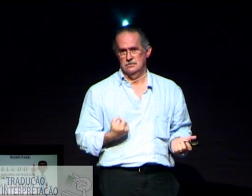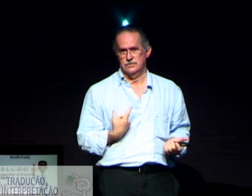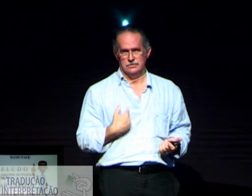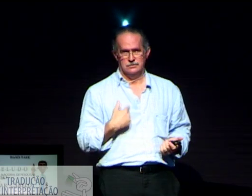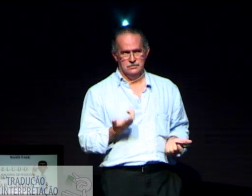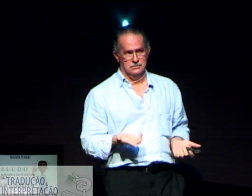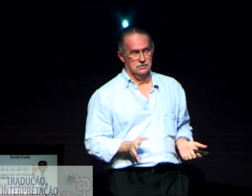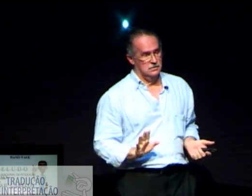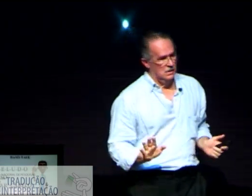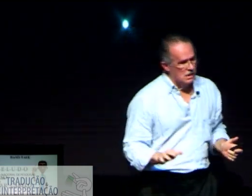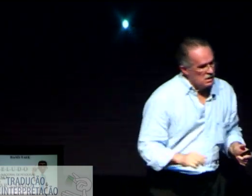Eu.